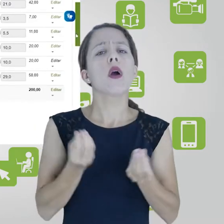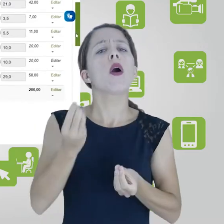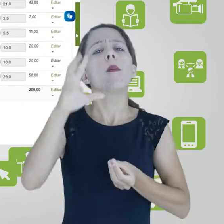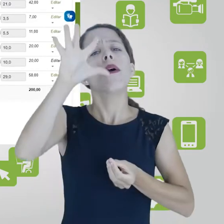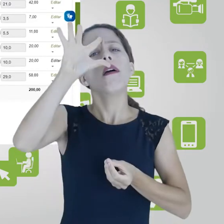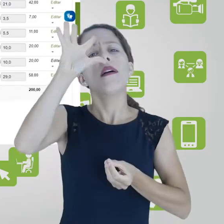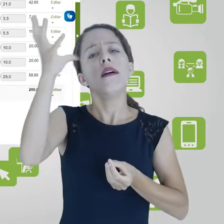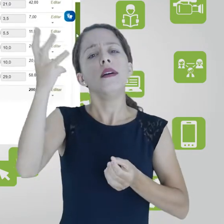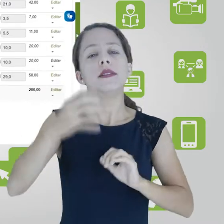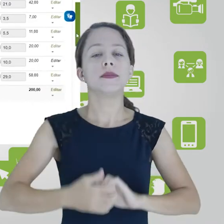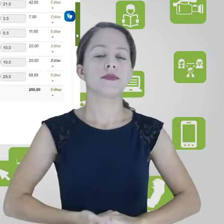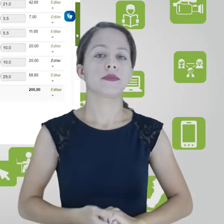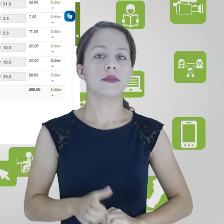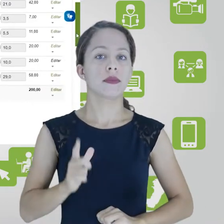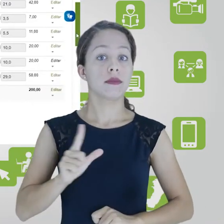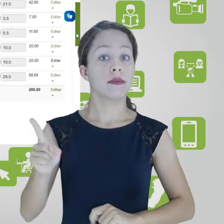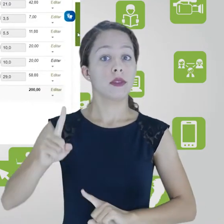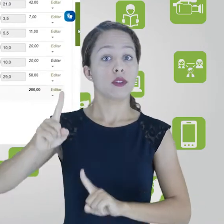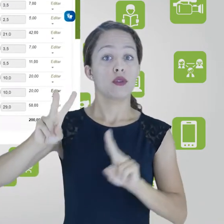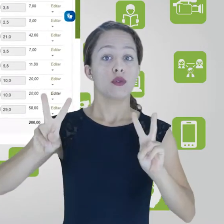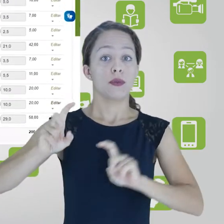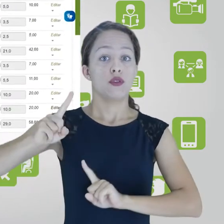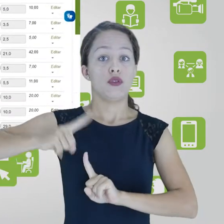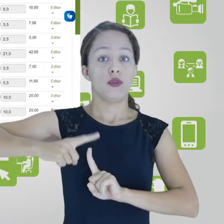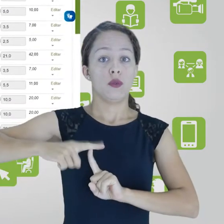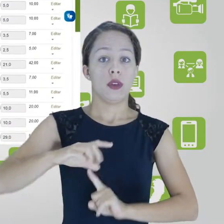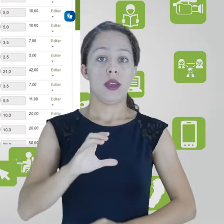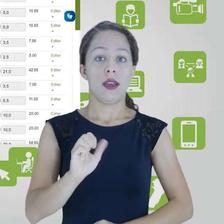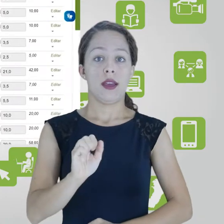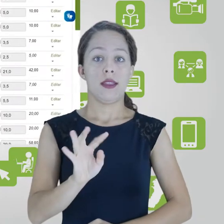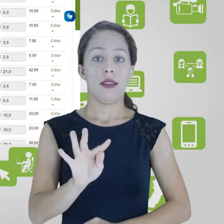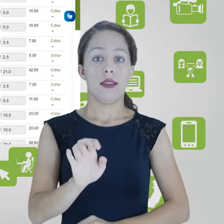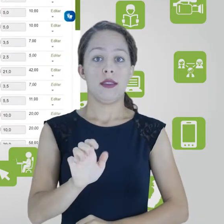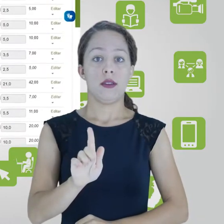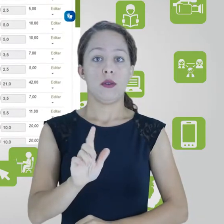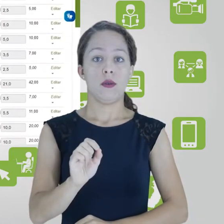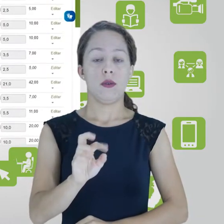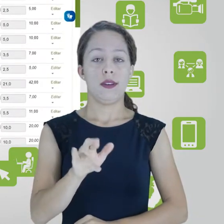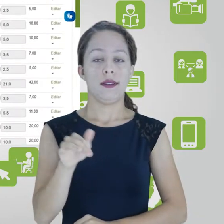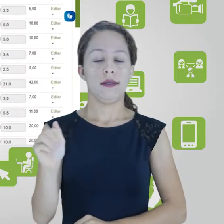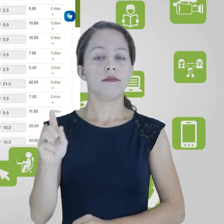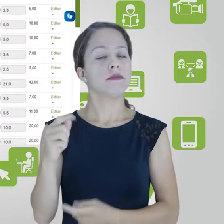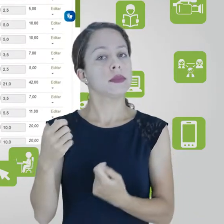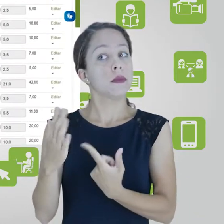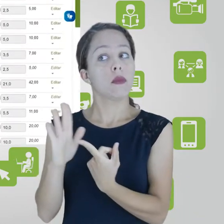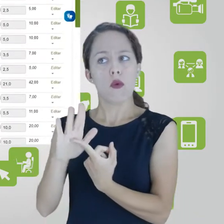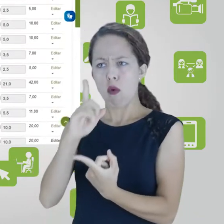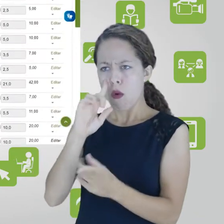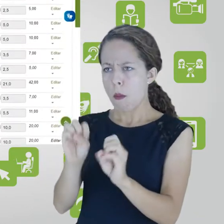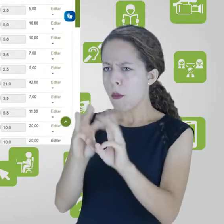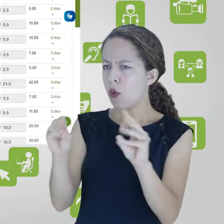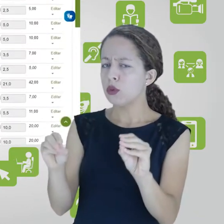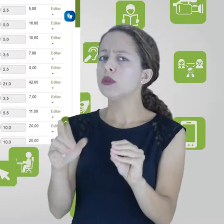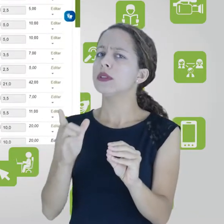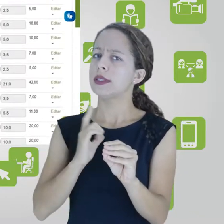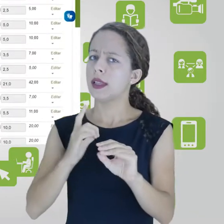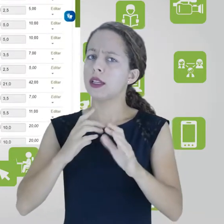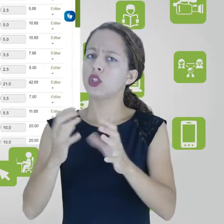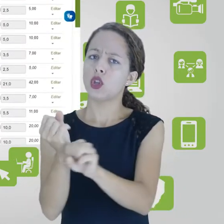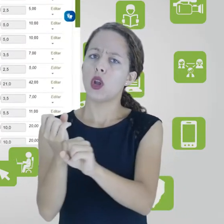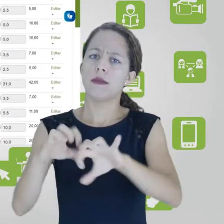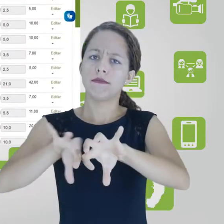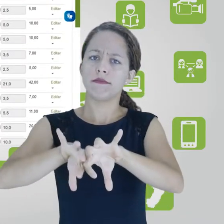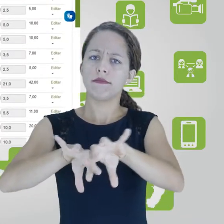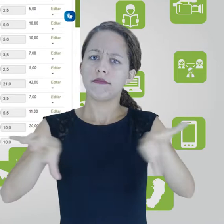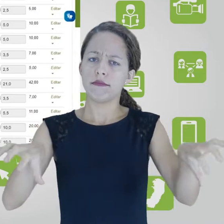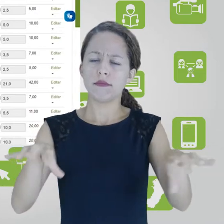resolve? A gente vai usar categorias para dizer para o Moodle como é que ele tem que distribuir as notas.